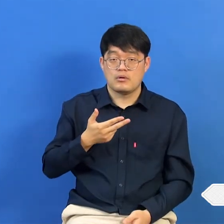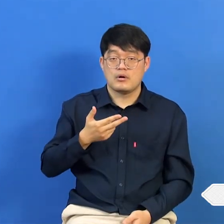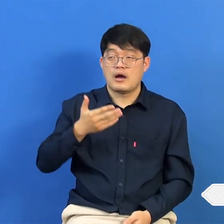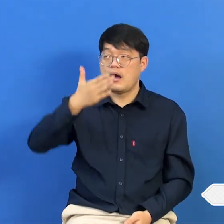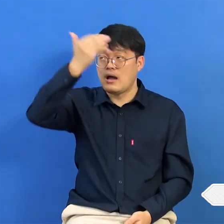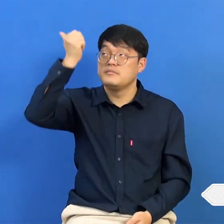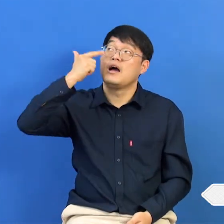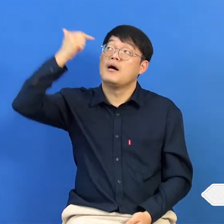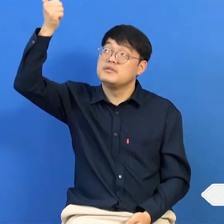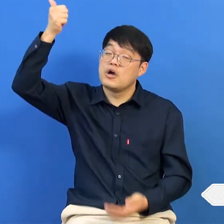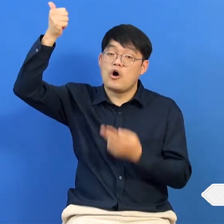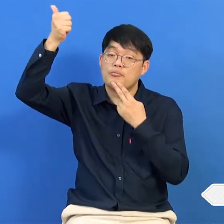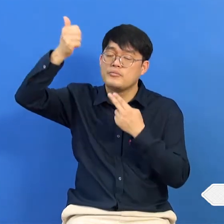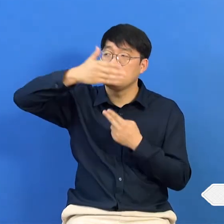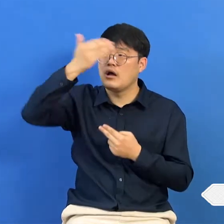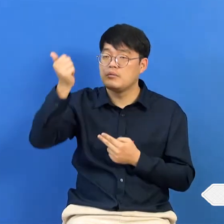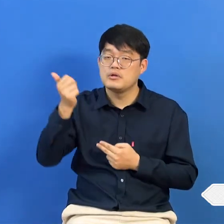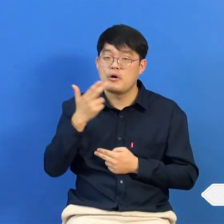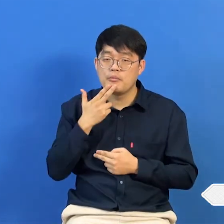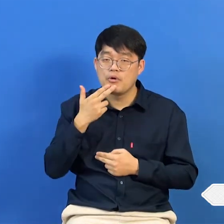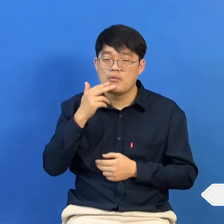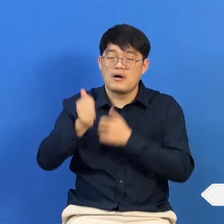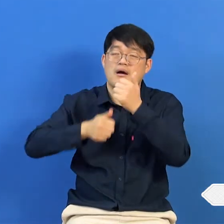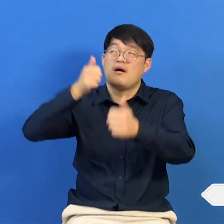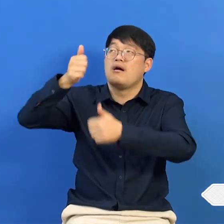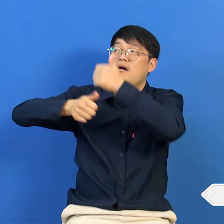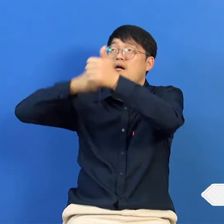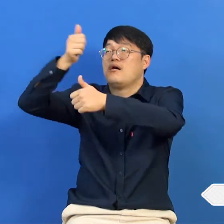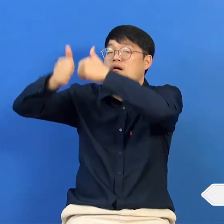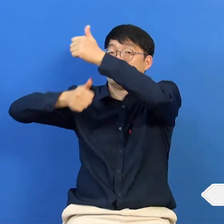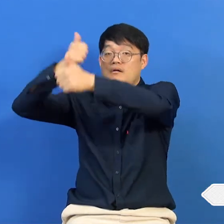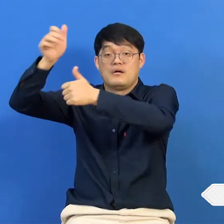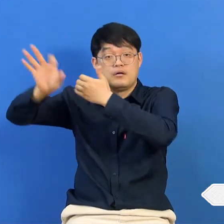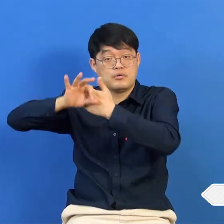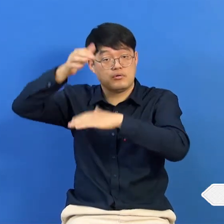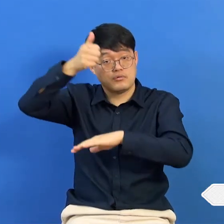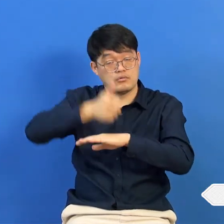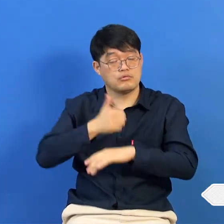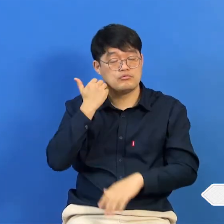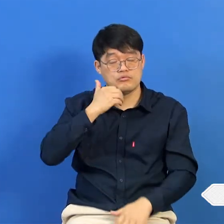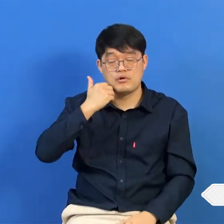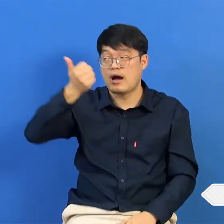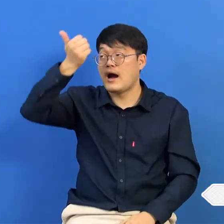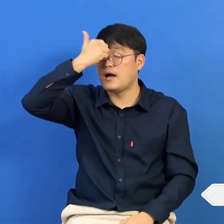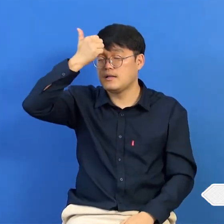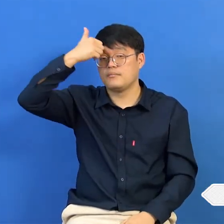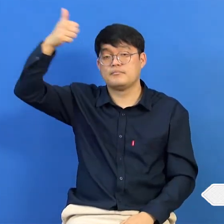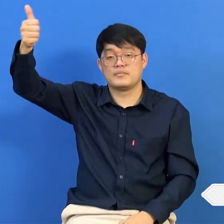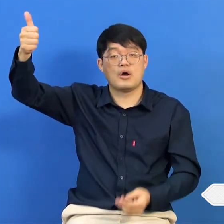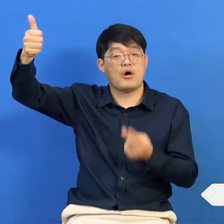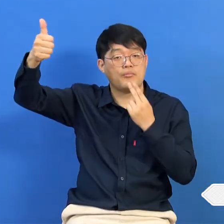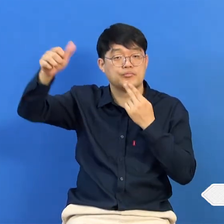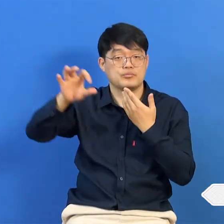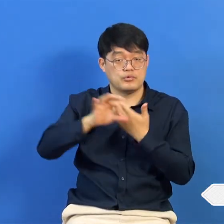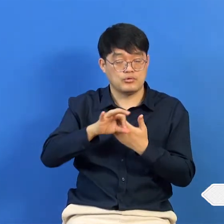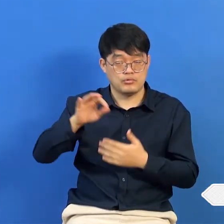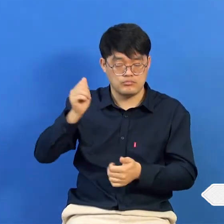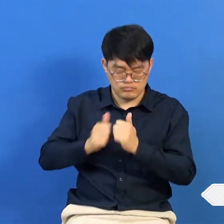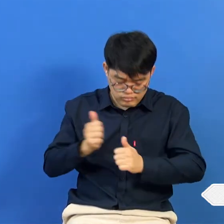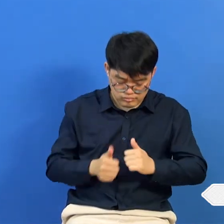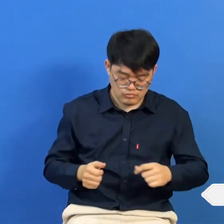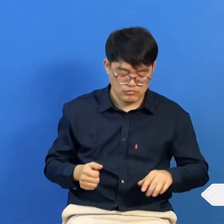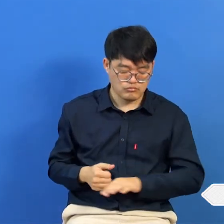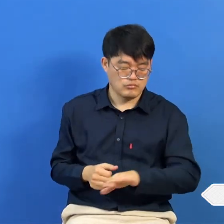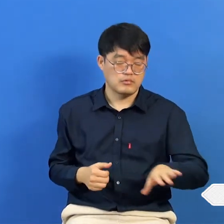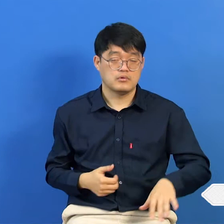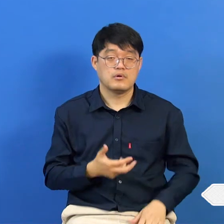해서 계속 올라가면 제일 꼭대기에는 누가 있습니까? 아담이 있죠. 아담이 없으면 우리는 없습니다.